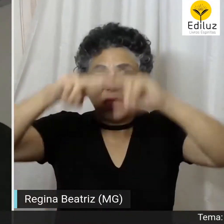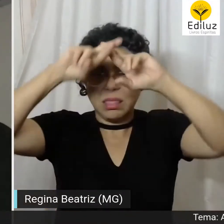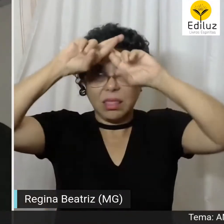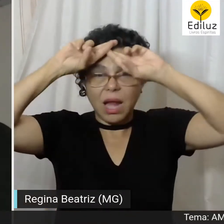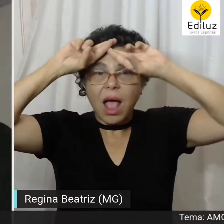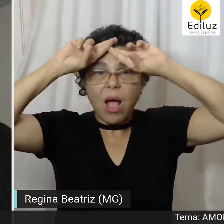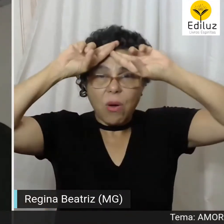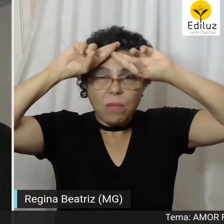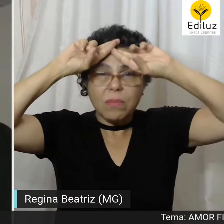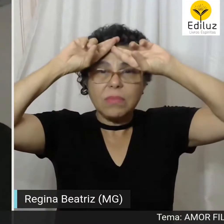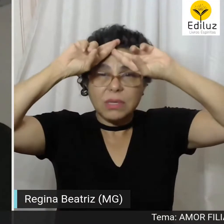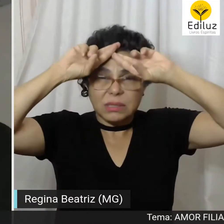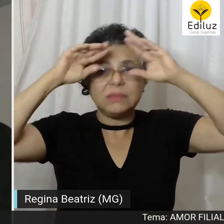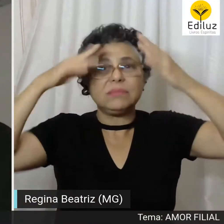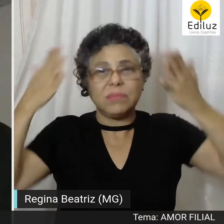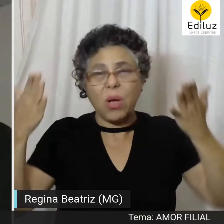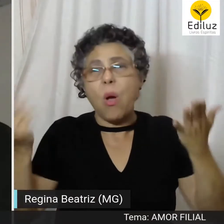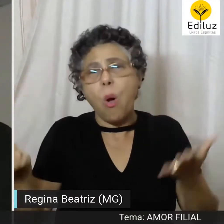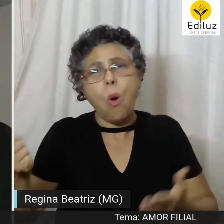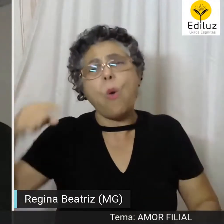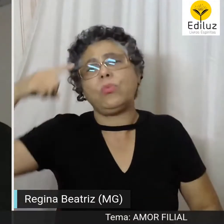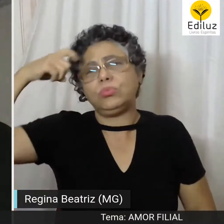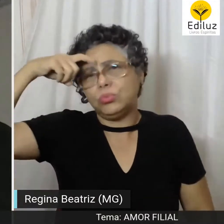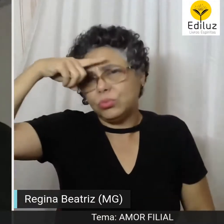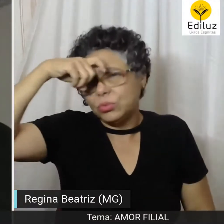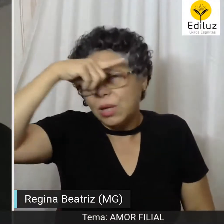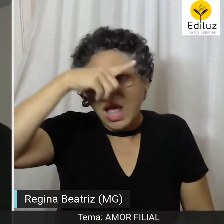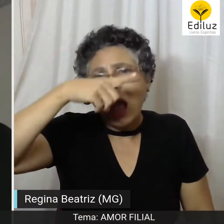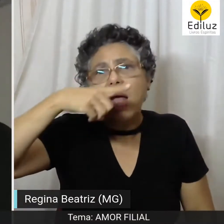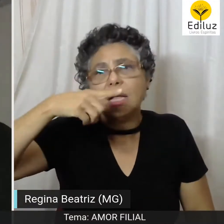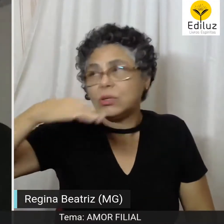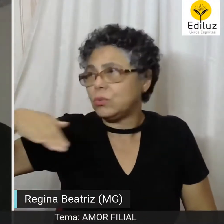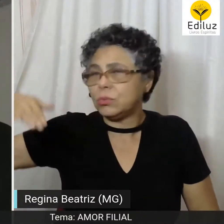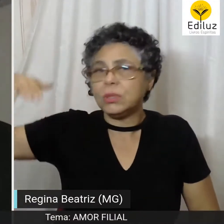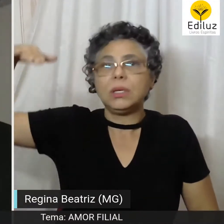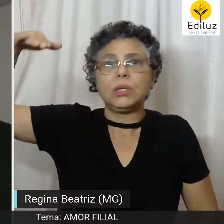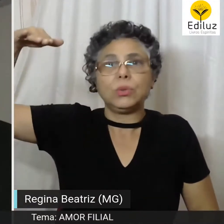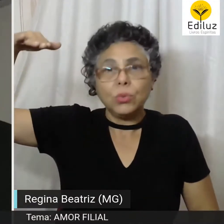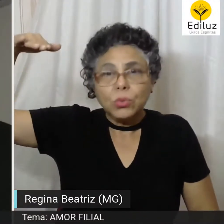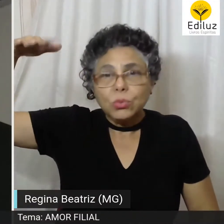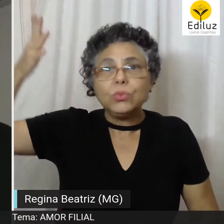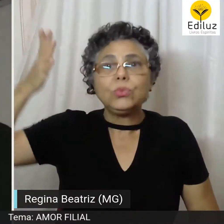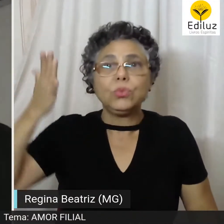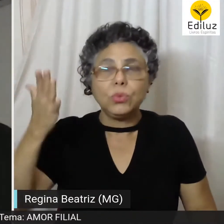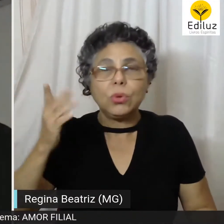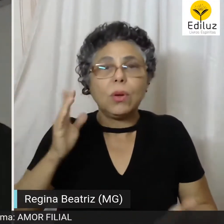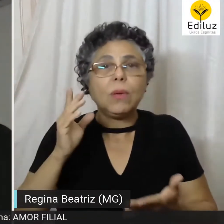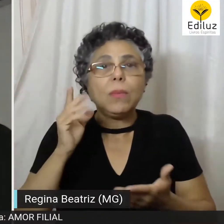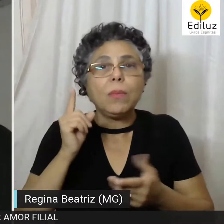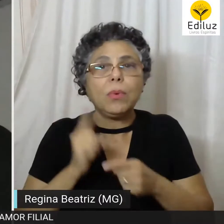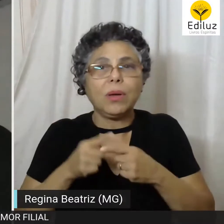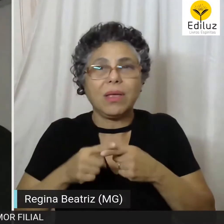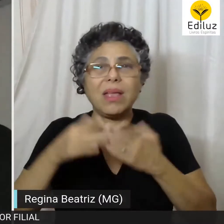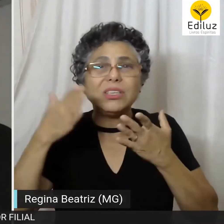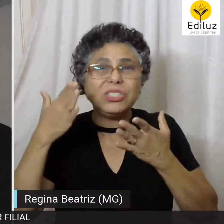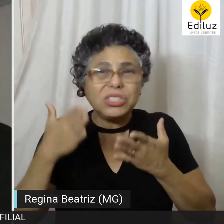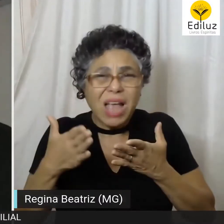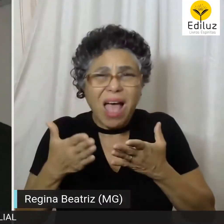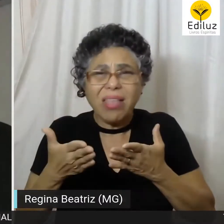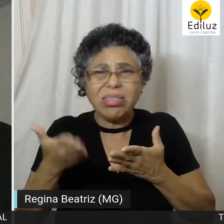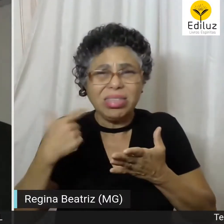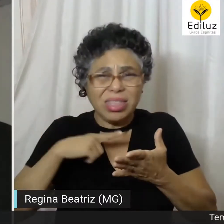ou transtornos no adulto que tem a causa